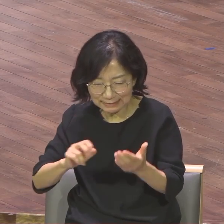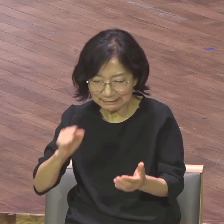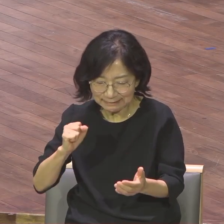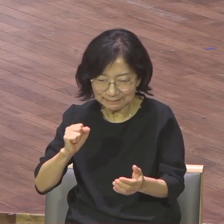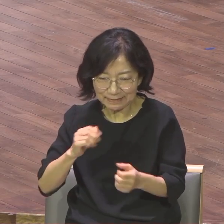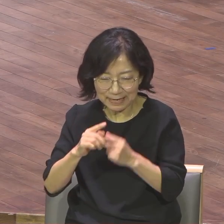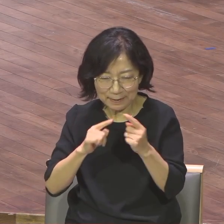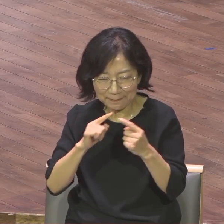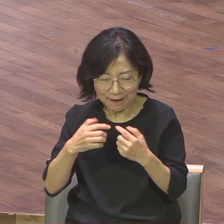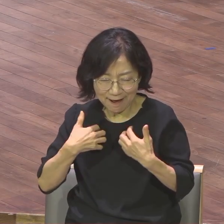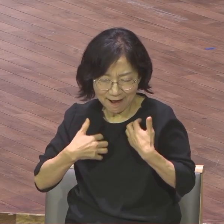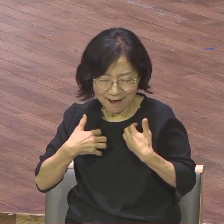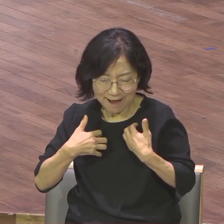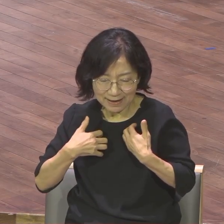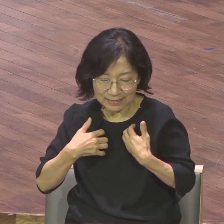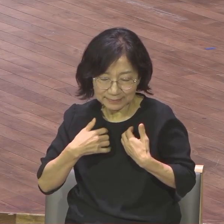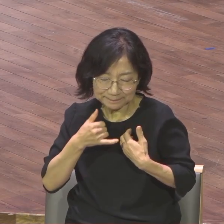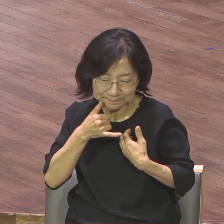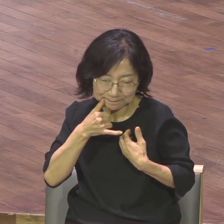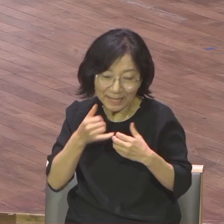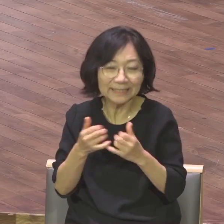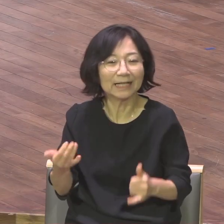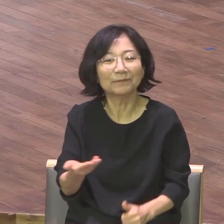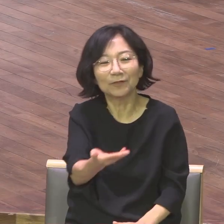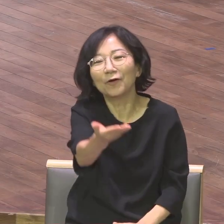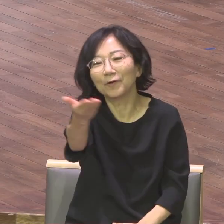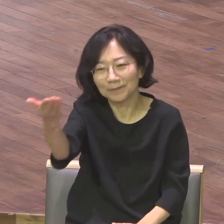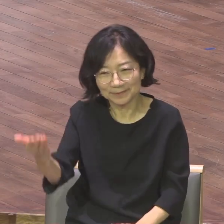분들이지. 맞습니까?